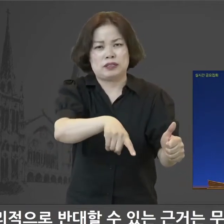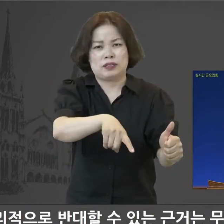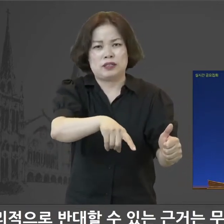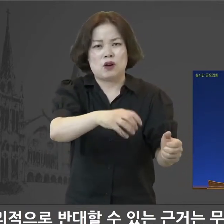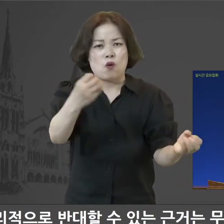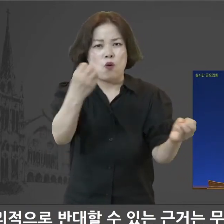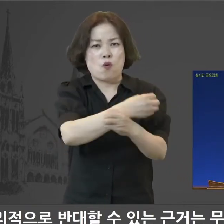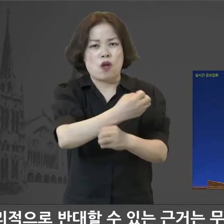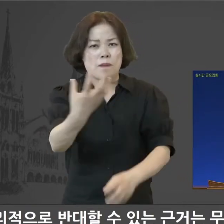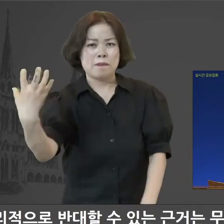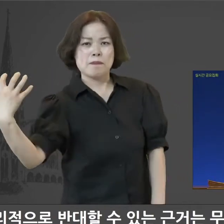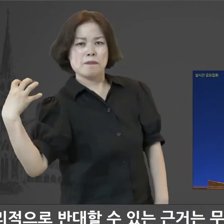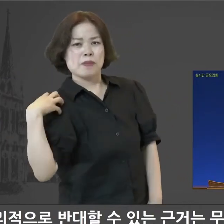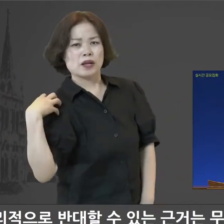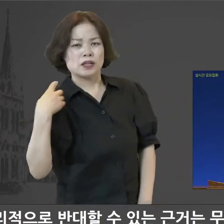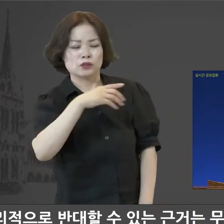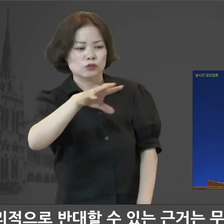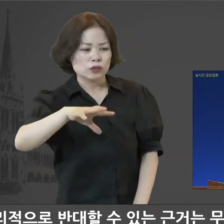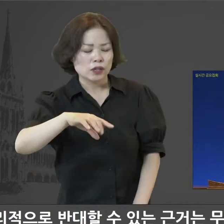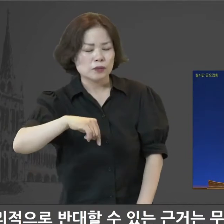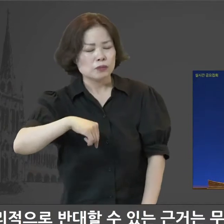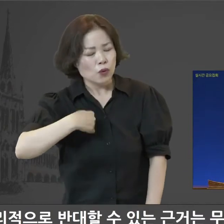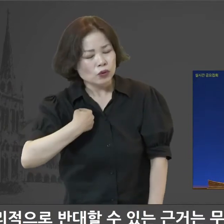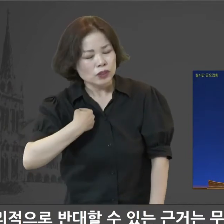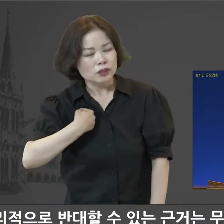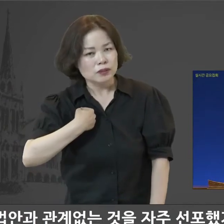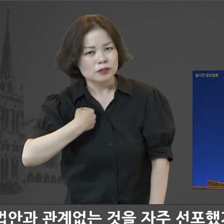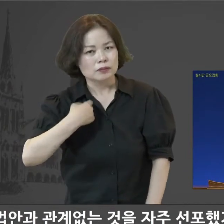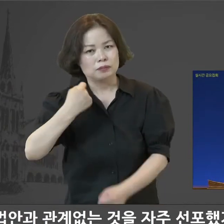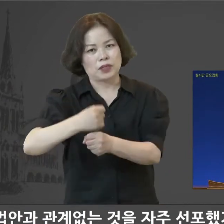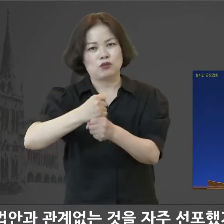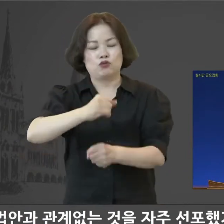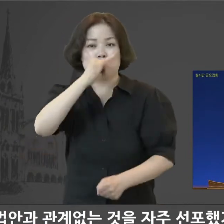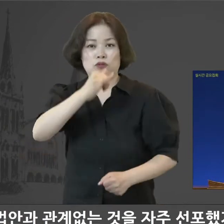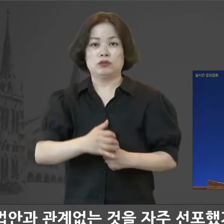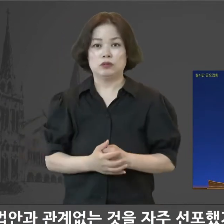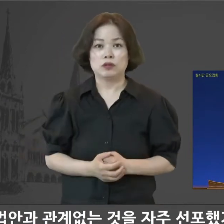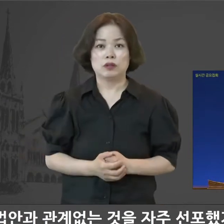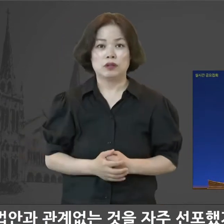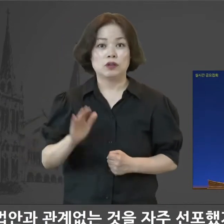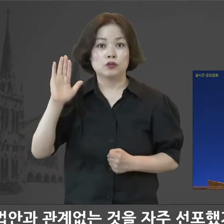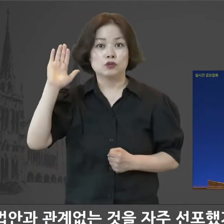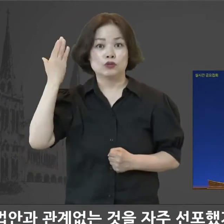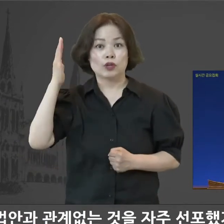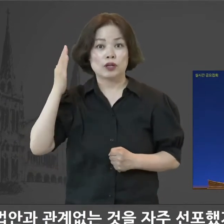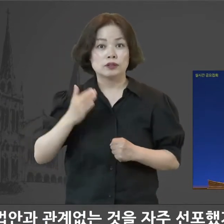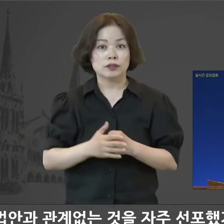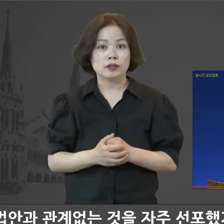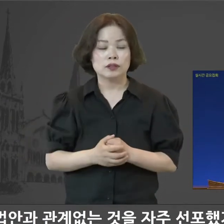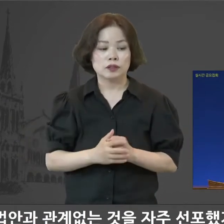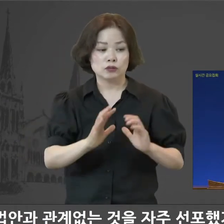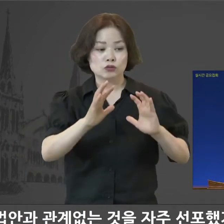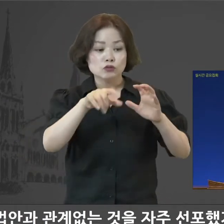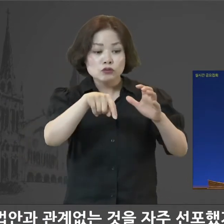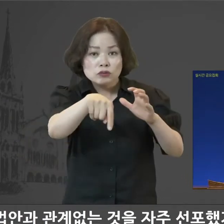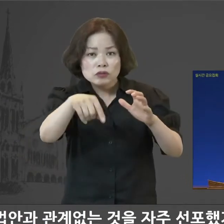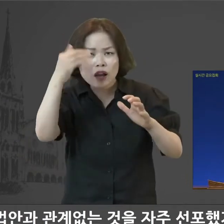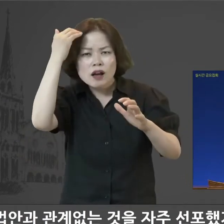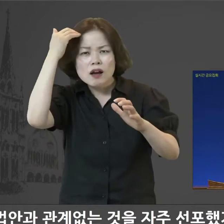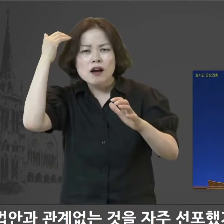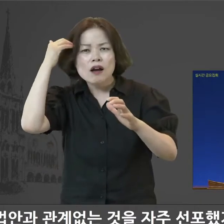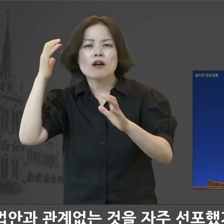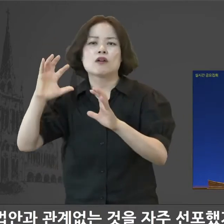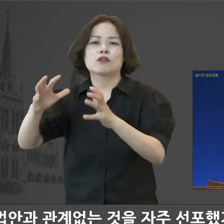쓰는 상태를 항상 우리가 자초하는 경향이 있다는 겁니다. 여러분, 최근에도 국내 언론에도 막